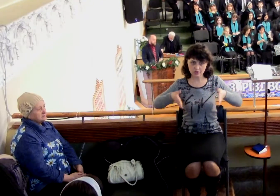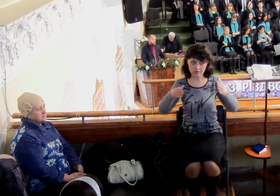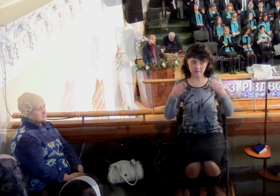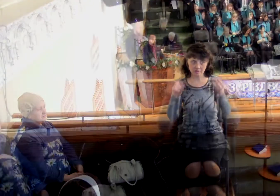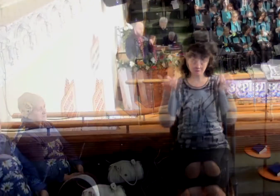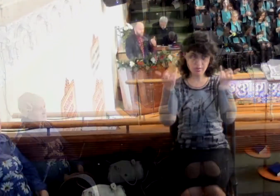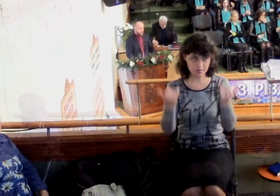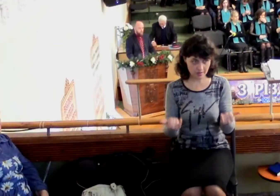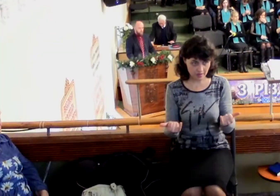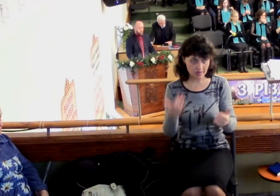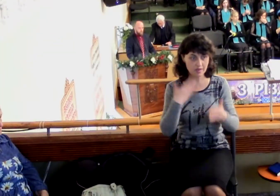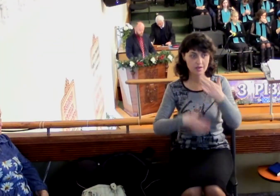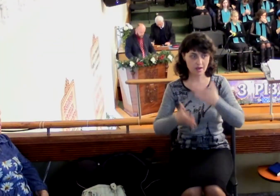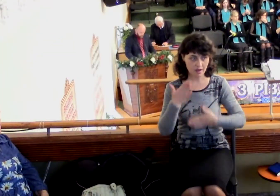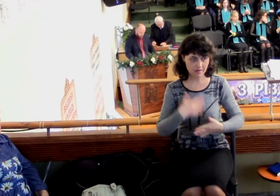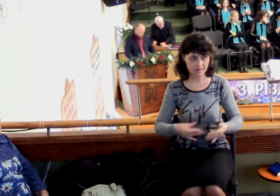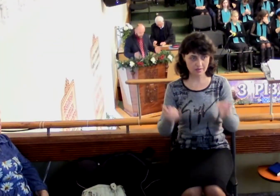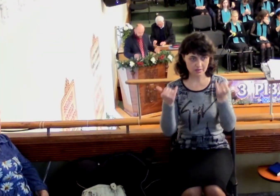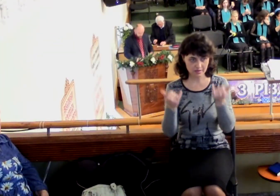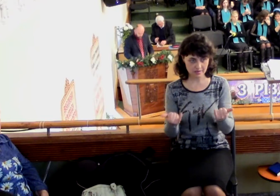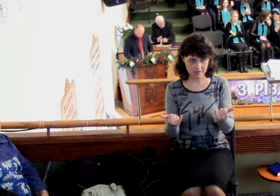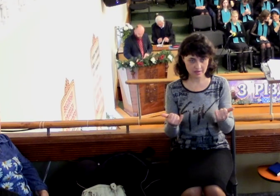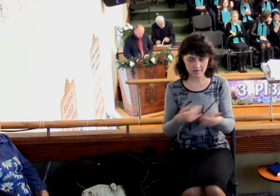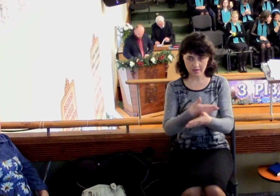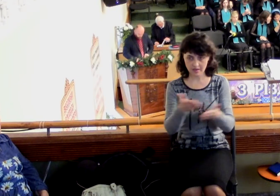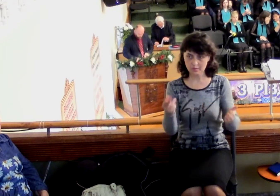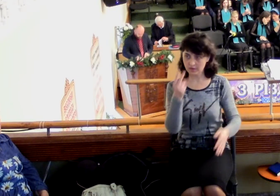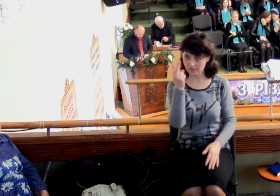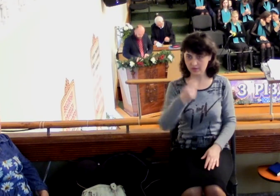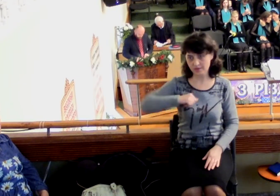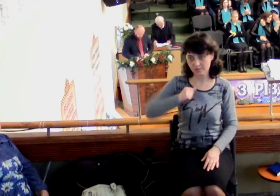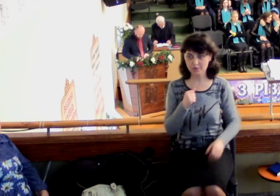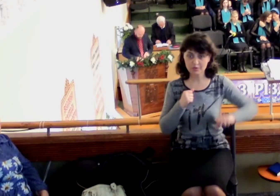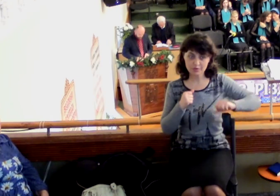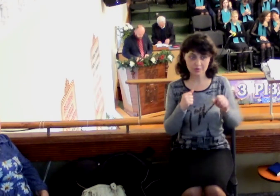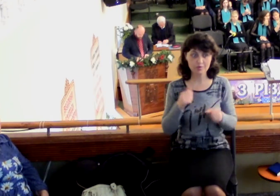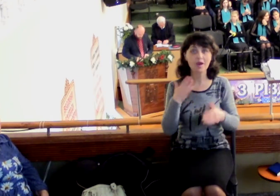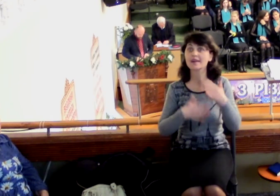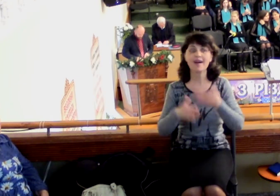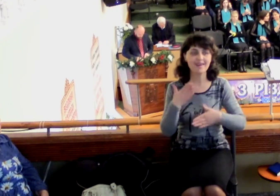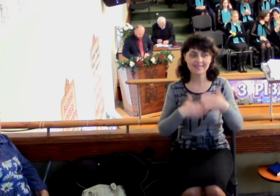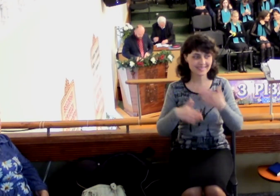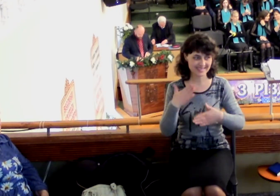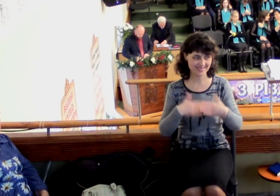праздничный, радостный день мы видим друг друга радостными.